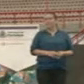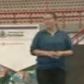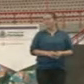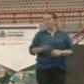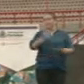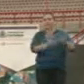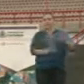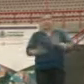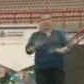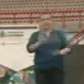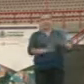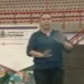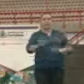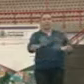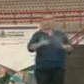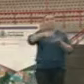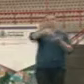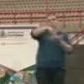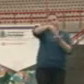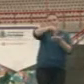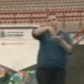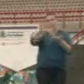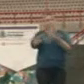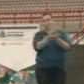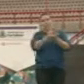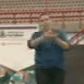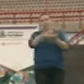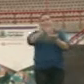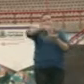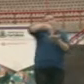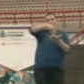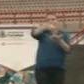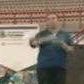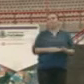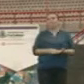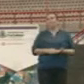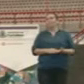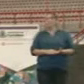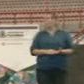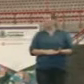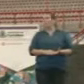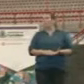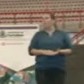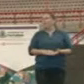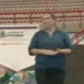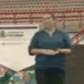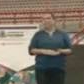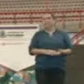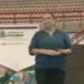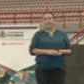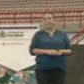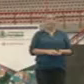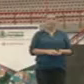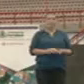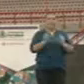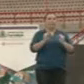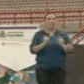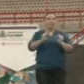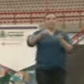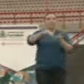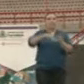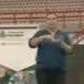Cuidado com algumas danças. Não pode muito touchscreen. Entendeu? Você pode dançar